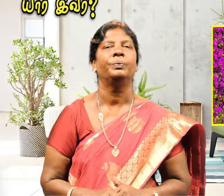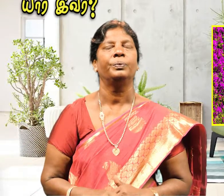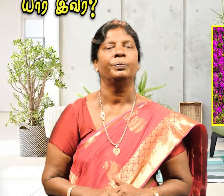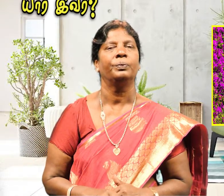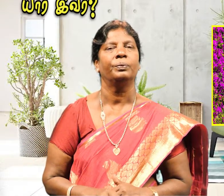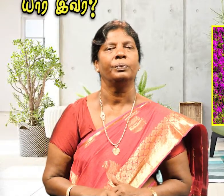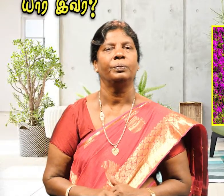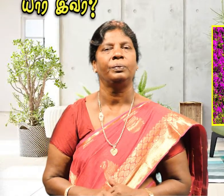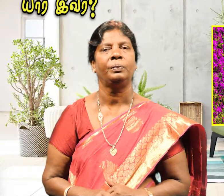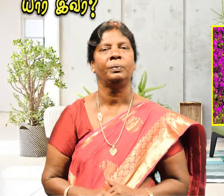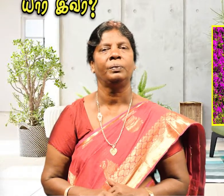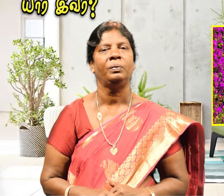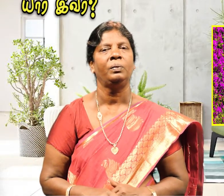அருளுகிறவர்.